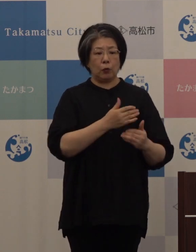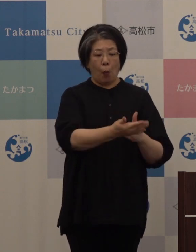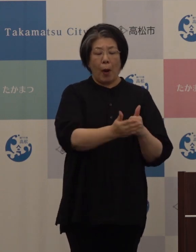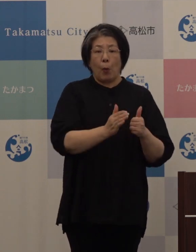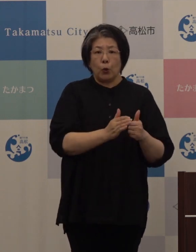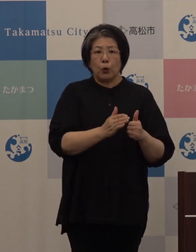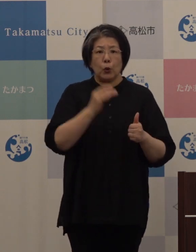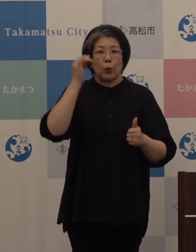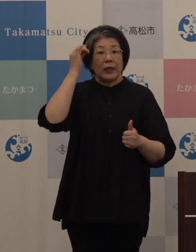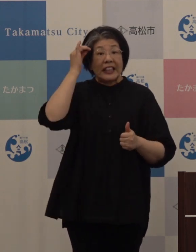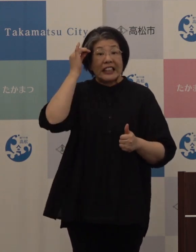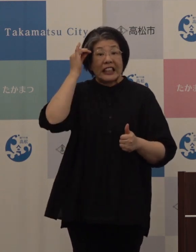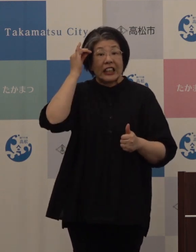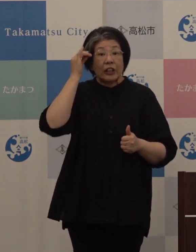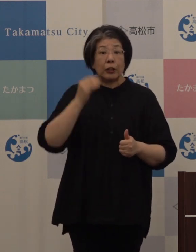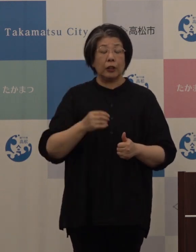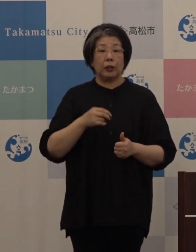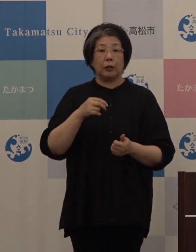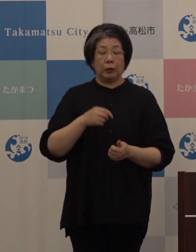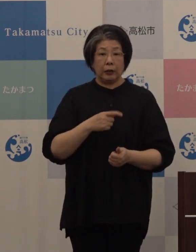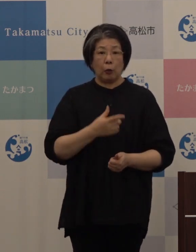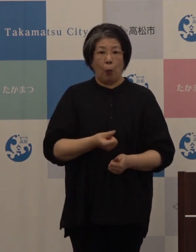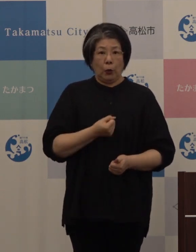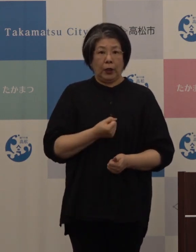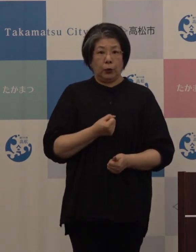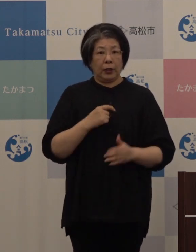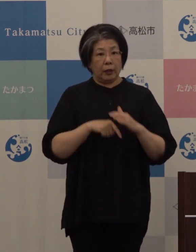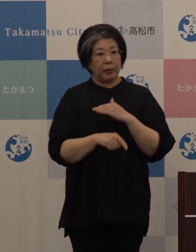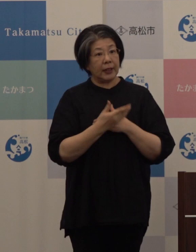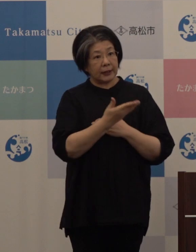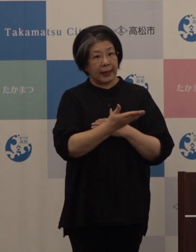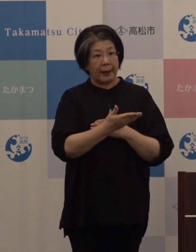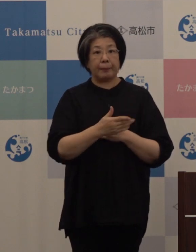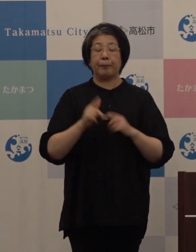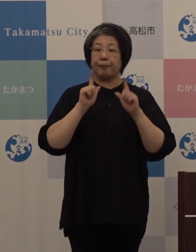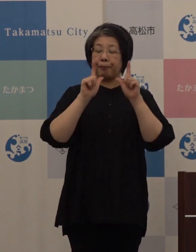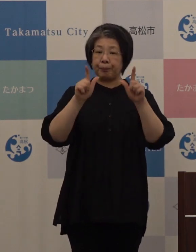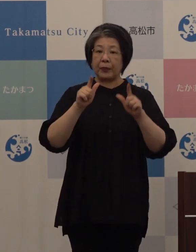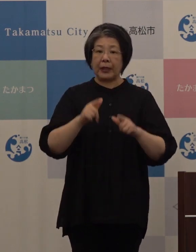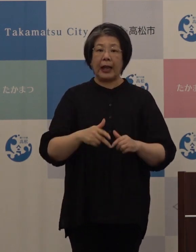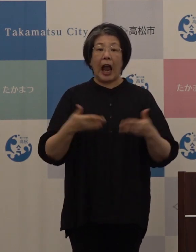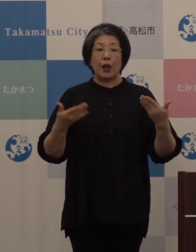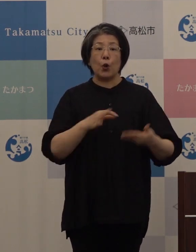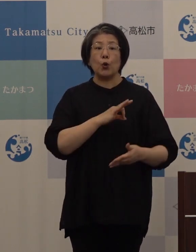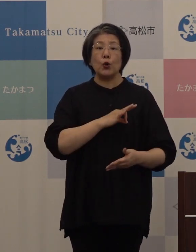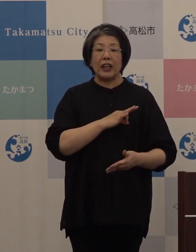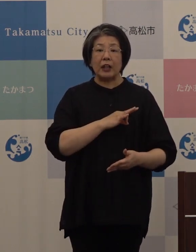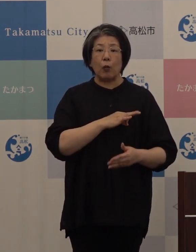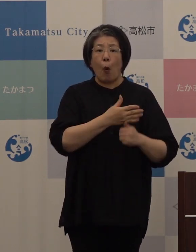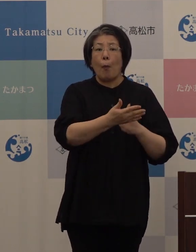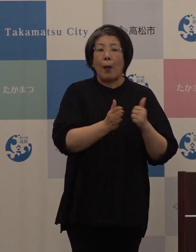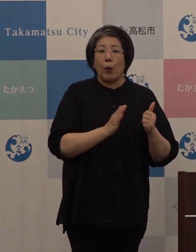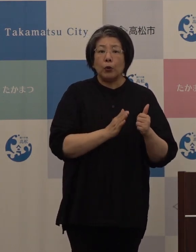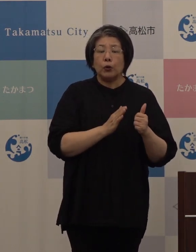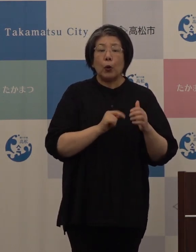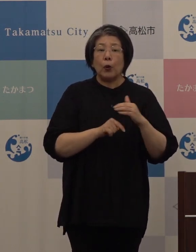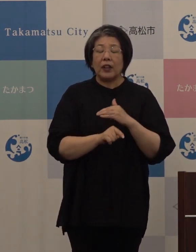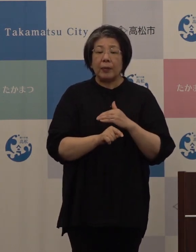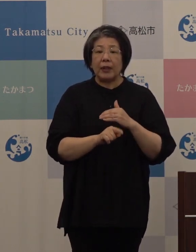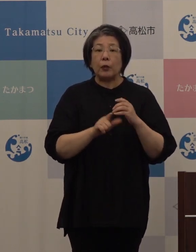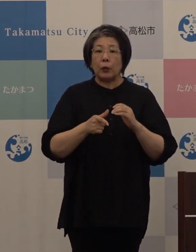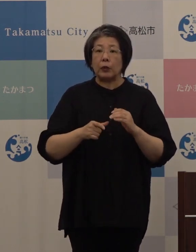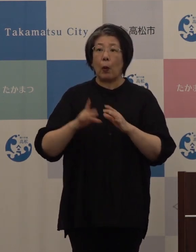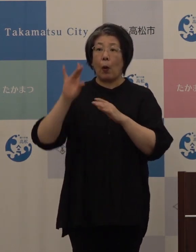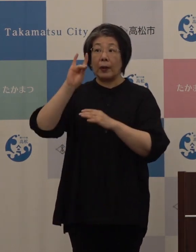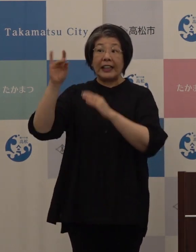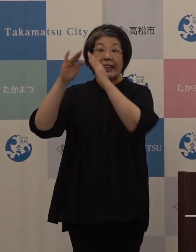識として動かれているという理解でよろしいんでしょうか。 職員を守るというか、議会と執行部側として適正な関係として、そ